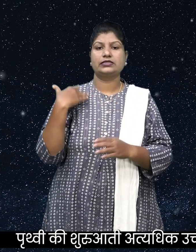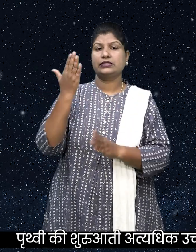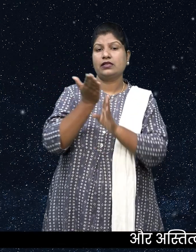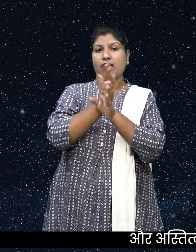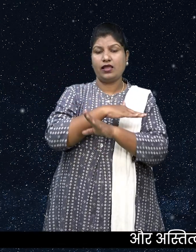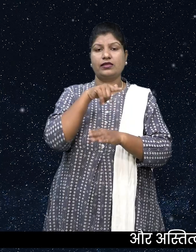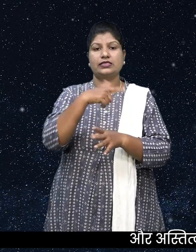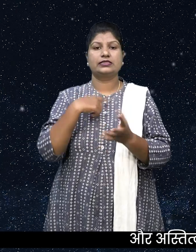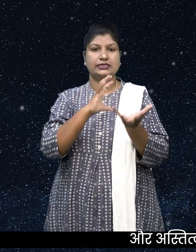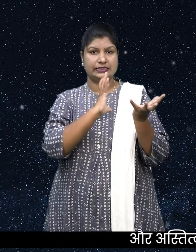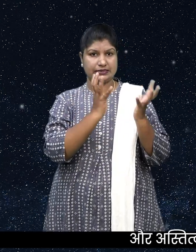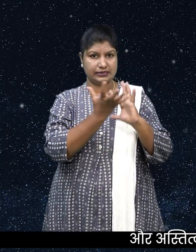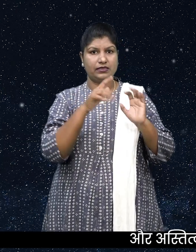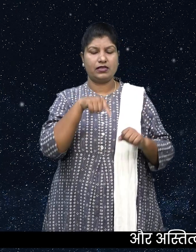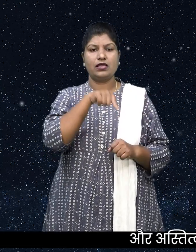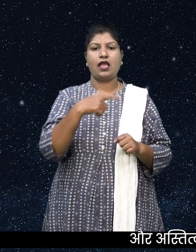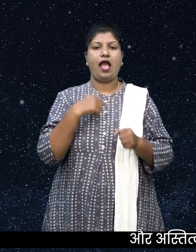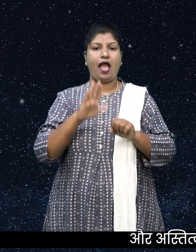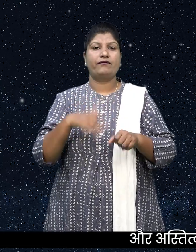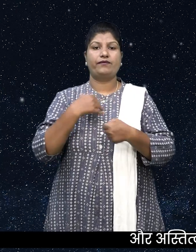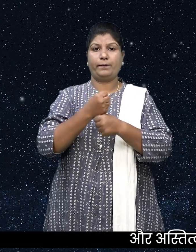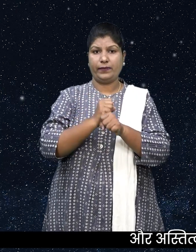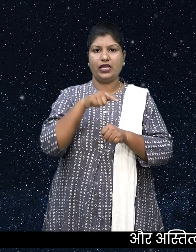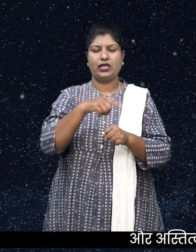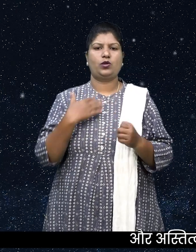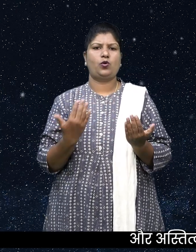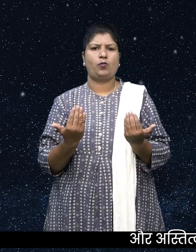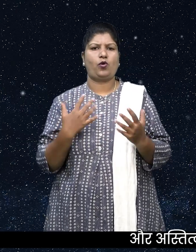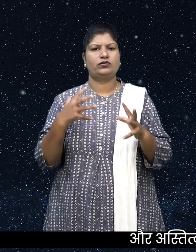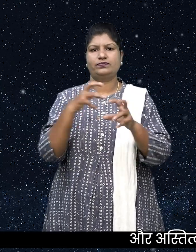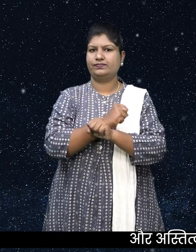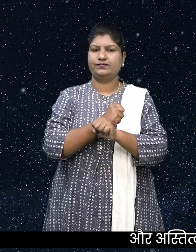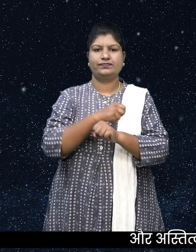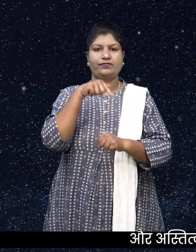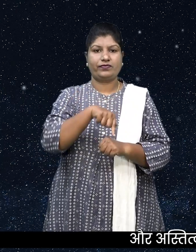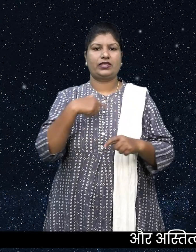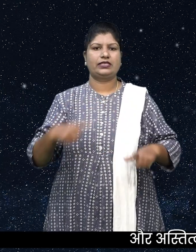होने और अस्तित्व के लिए असंभव बना दिया होगा।